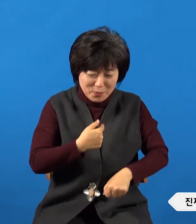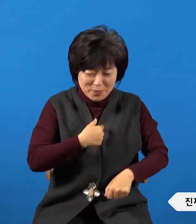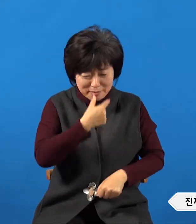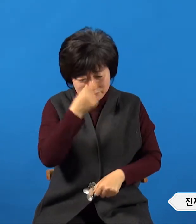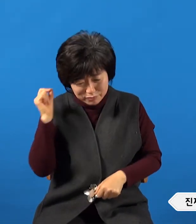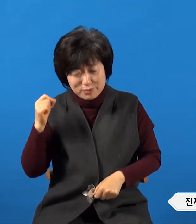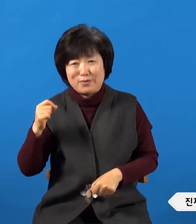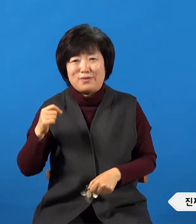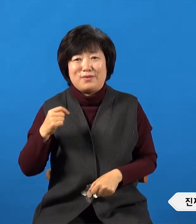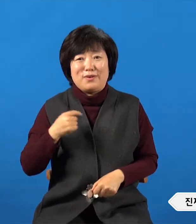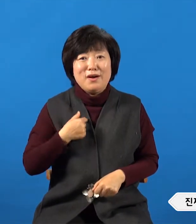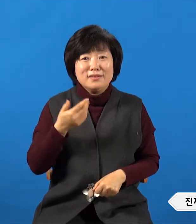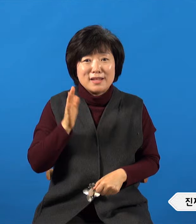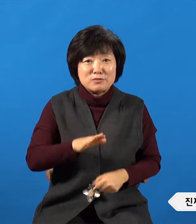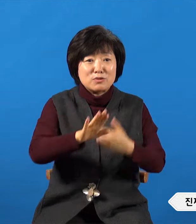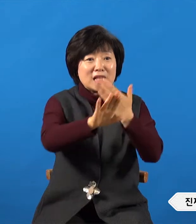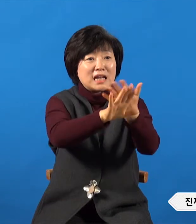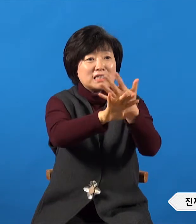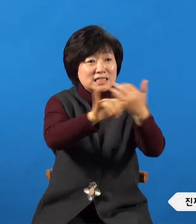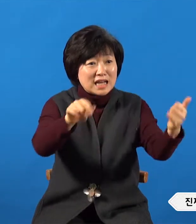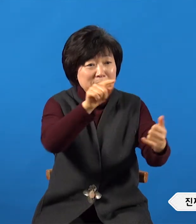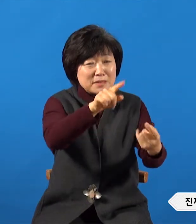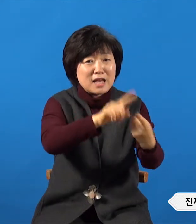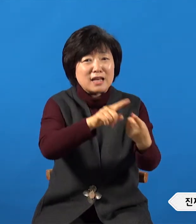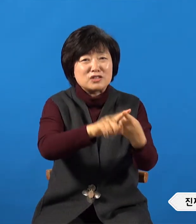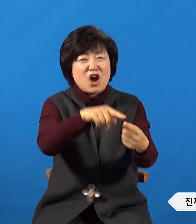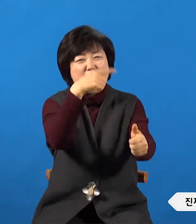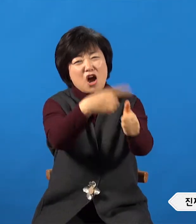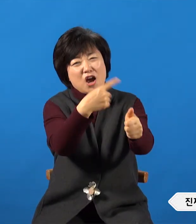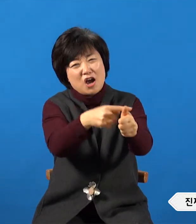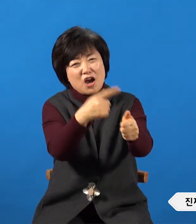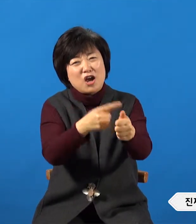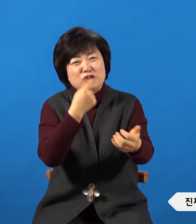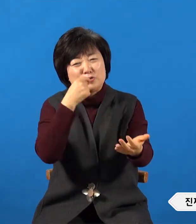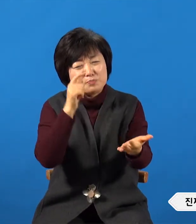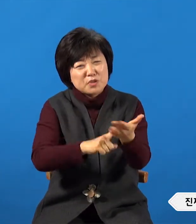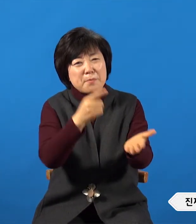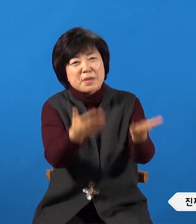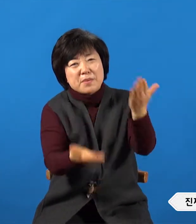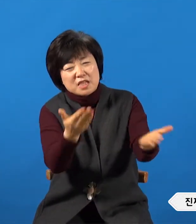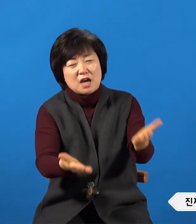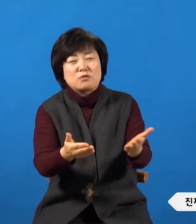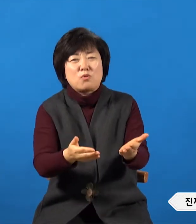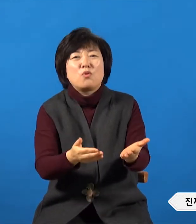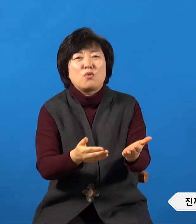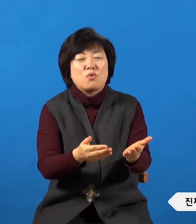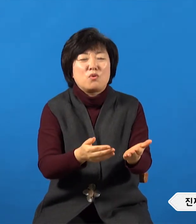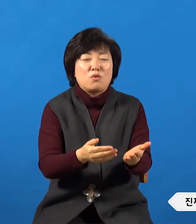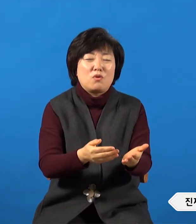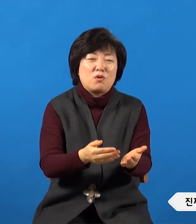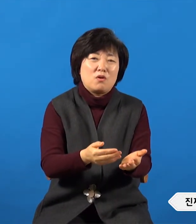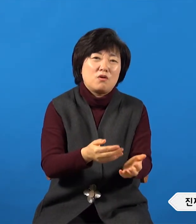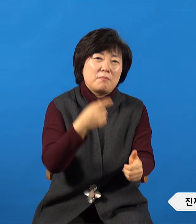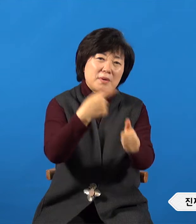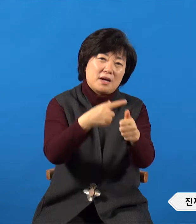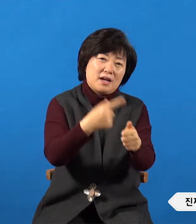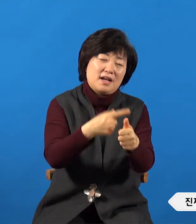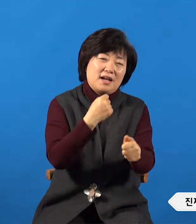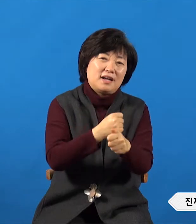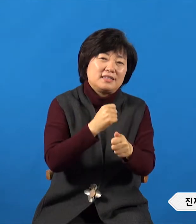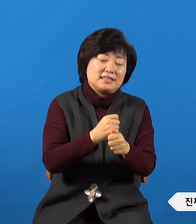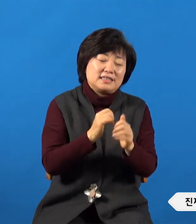안 되고 있습니다. 그런데 남을 향해서 쉽게 이야기하고 쉽게 비판하고 쉽게 판단하고